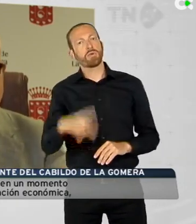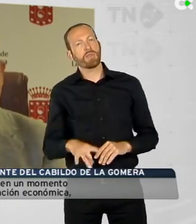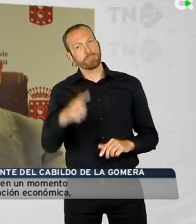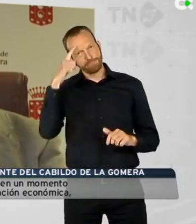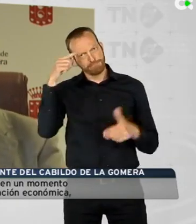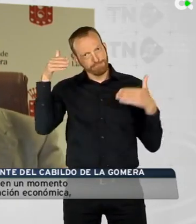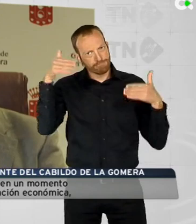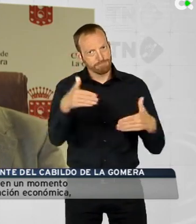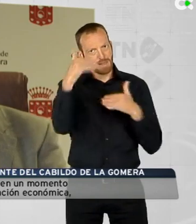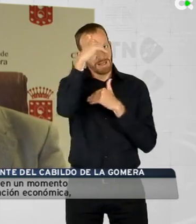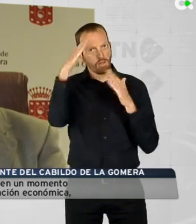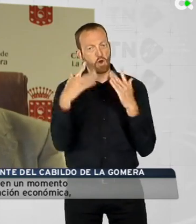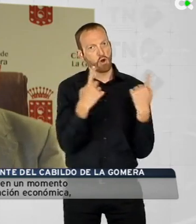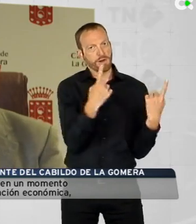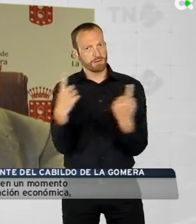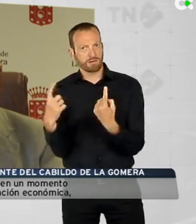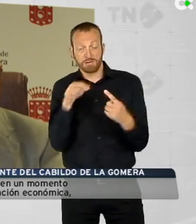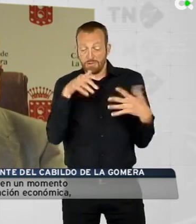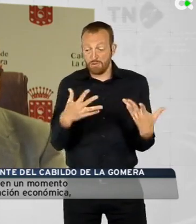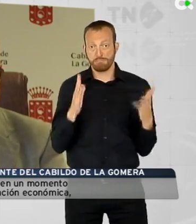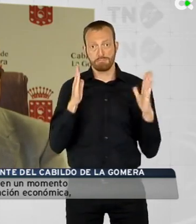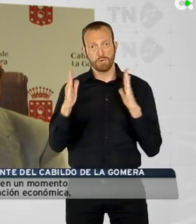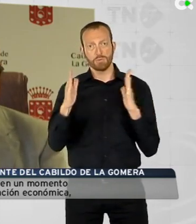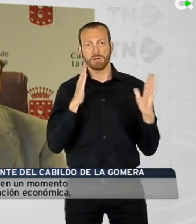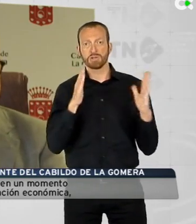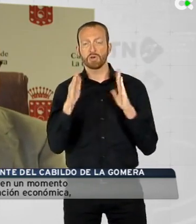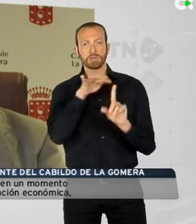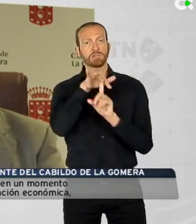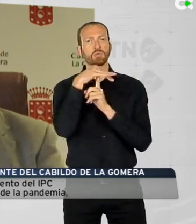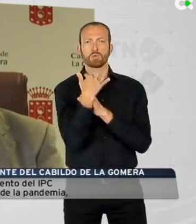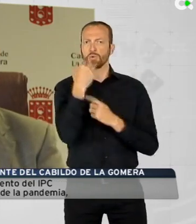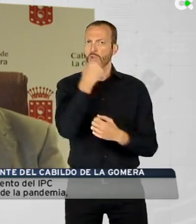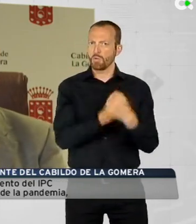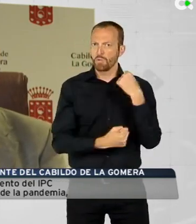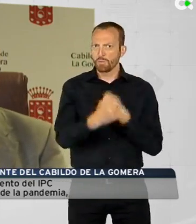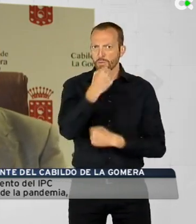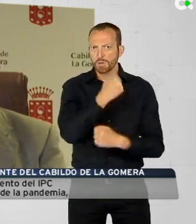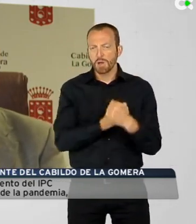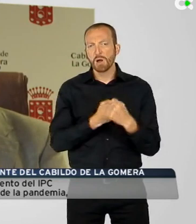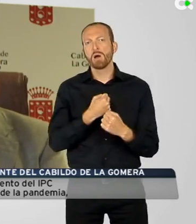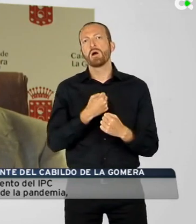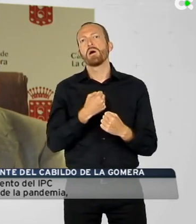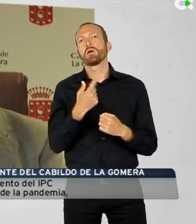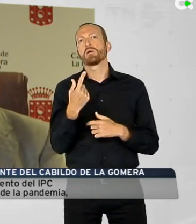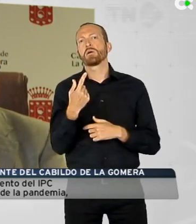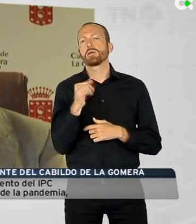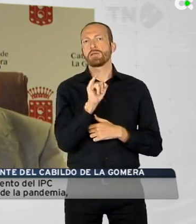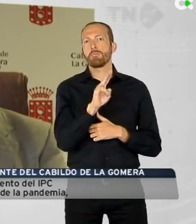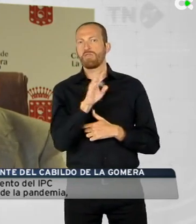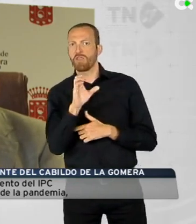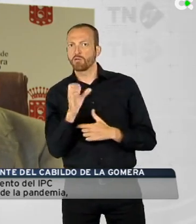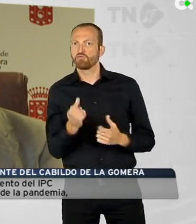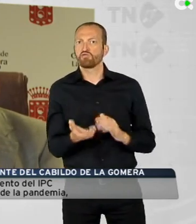atender necesidades en un momento donde la situación económica, el incremento del IPC